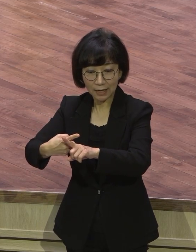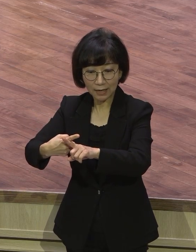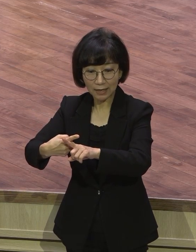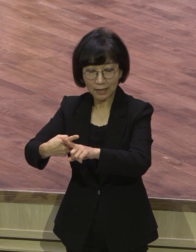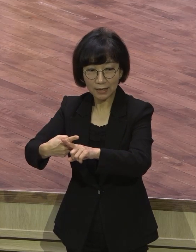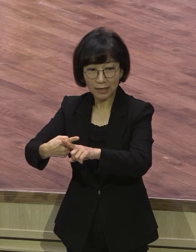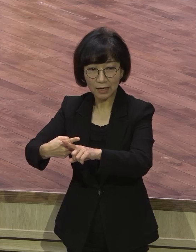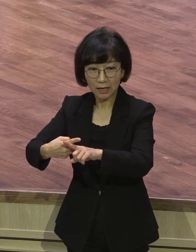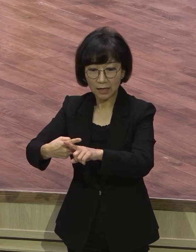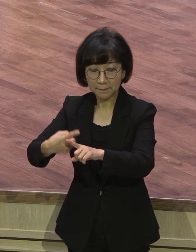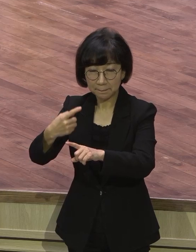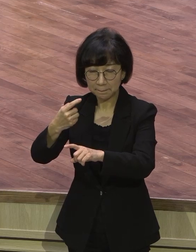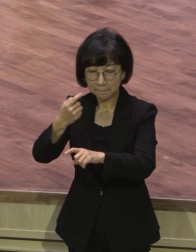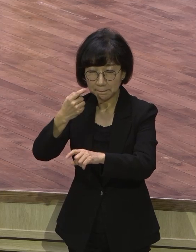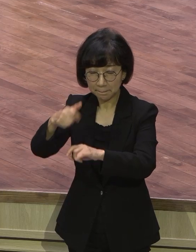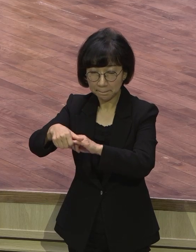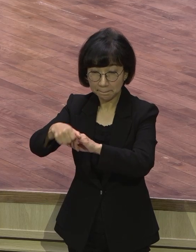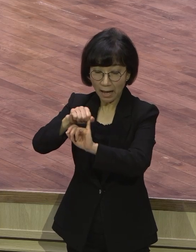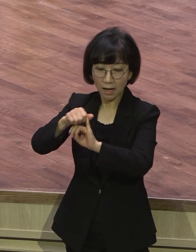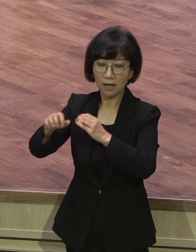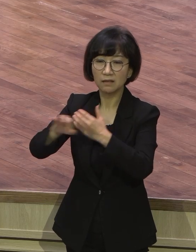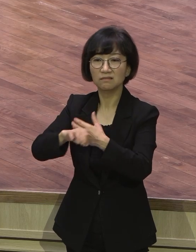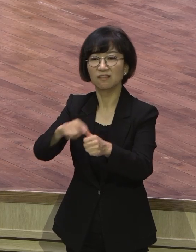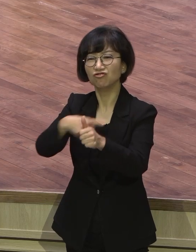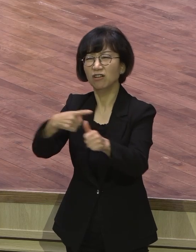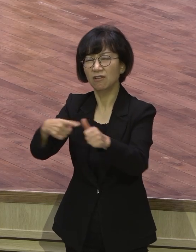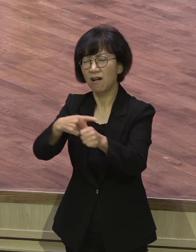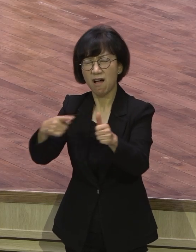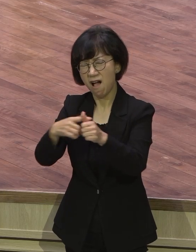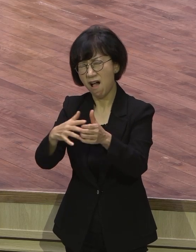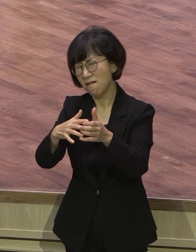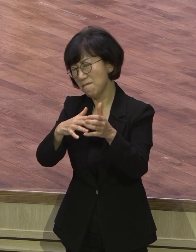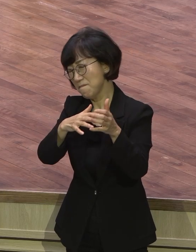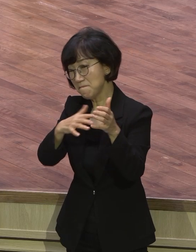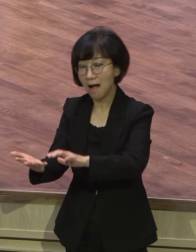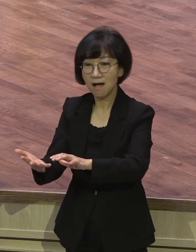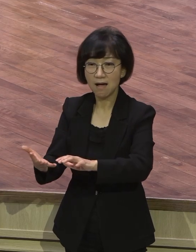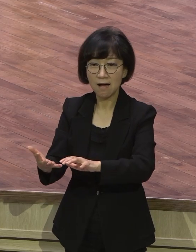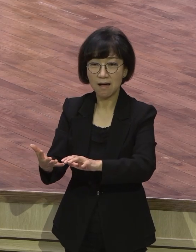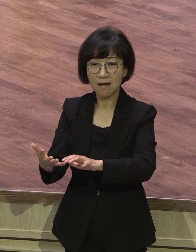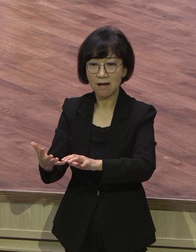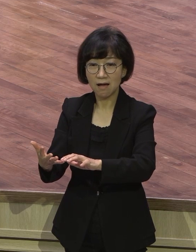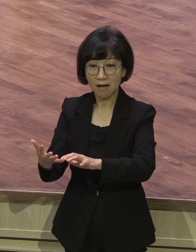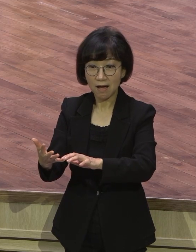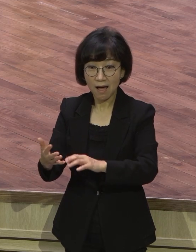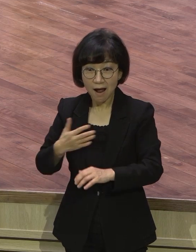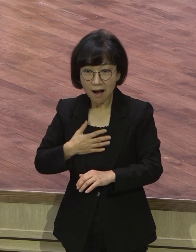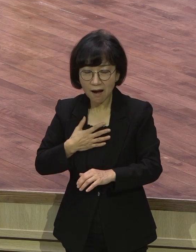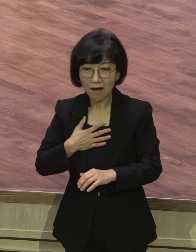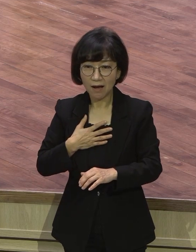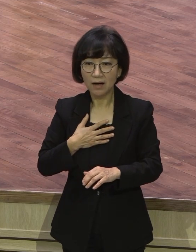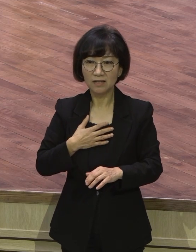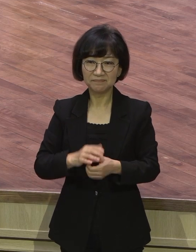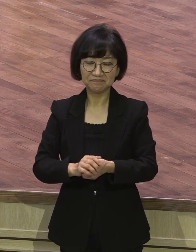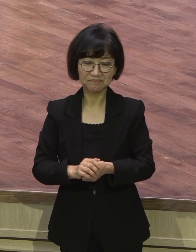싹 다 죽여버리고 15만 명 공무원 모가지 잘렸잖아요. 이게 혁명이에요.